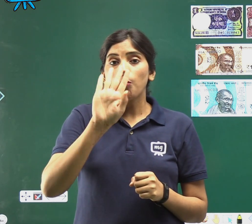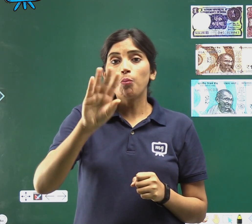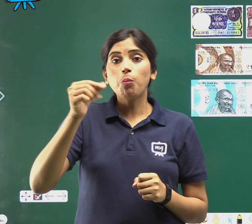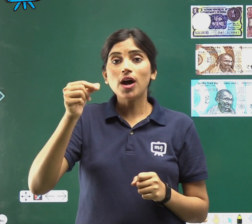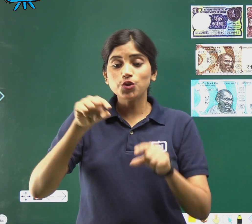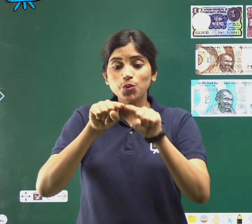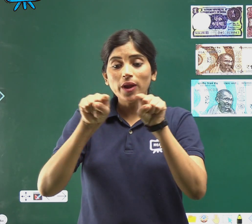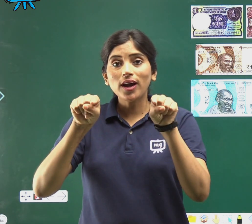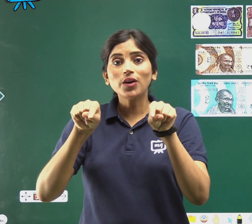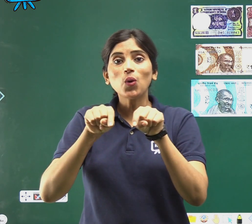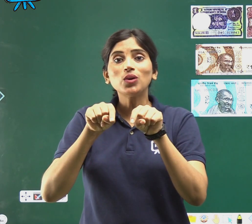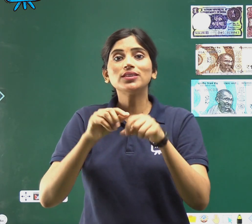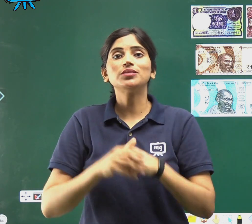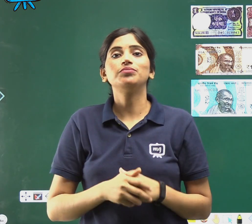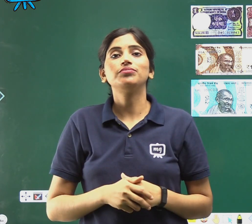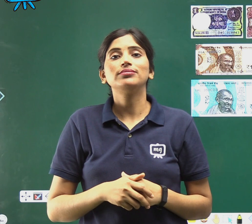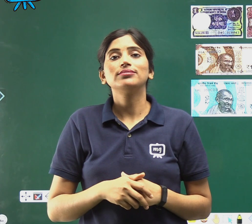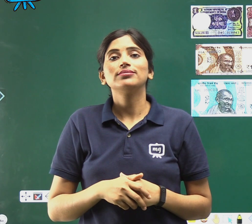5 रुपए का नोट,